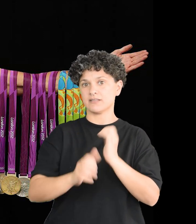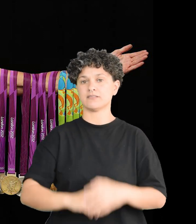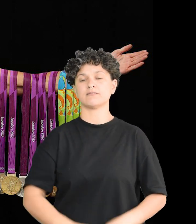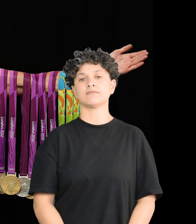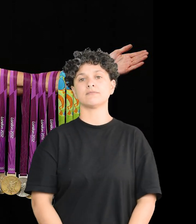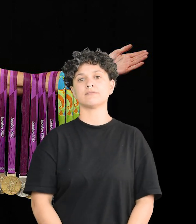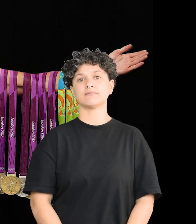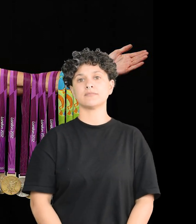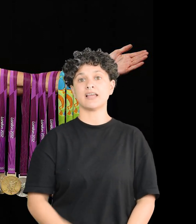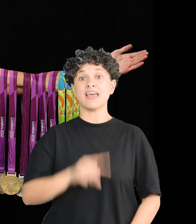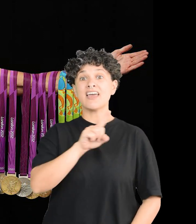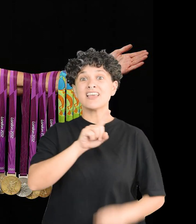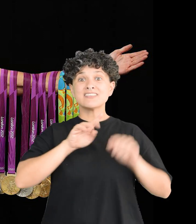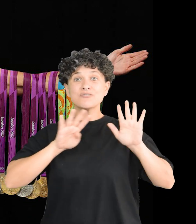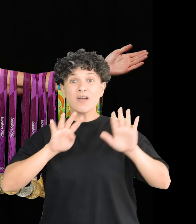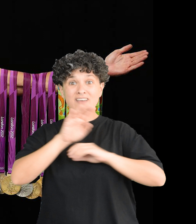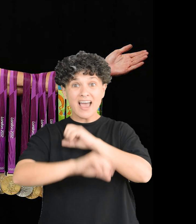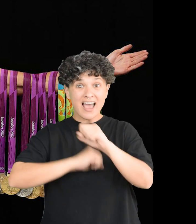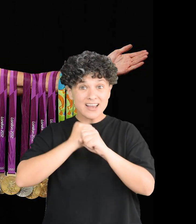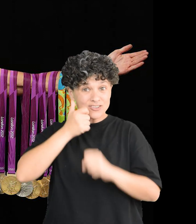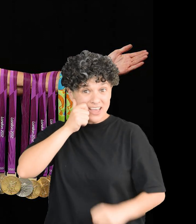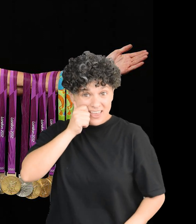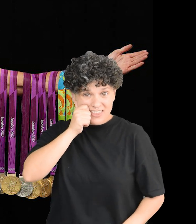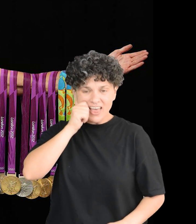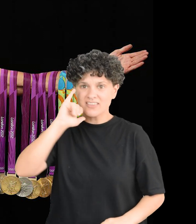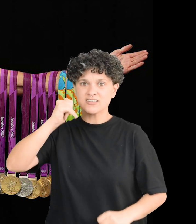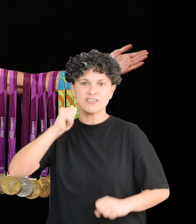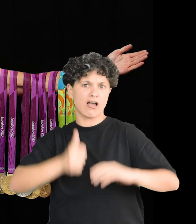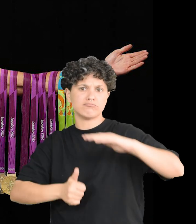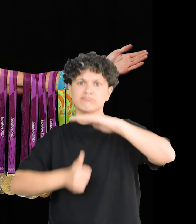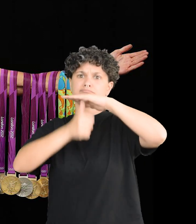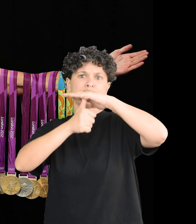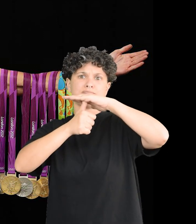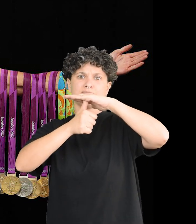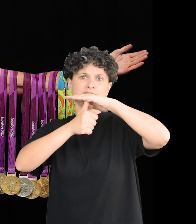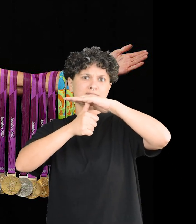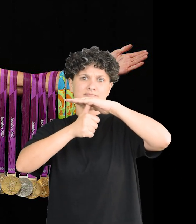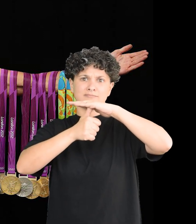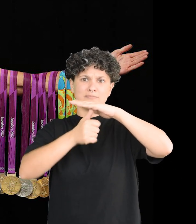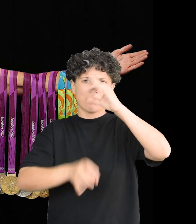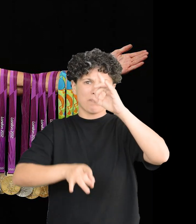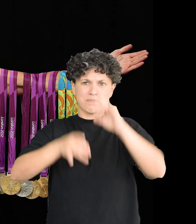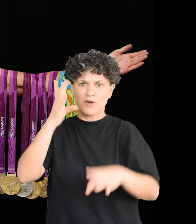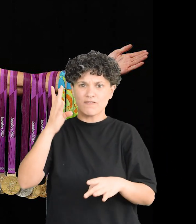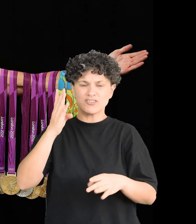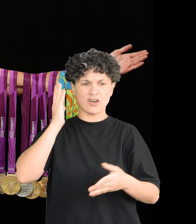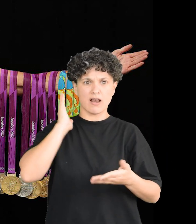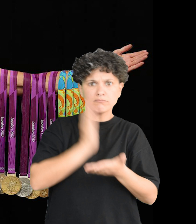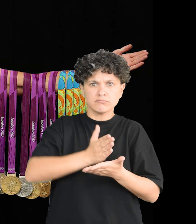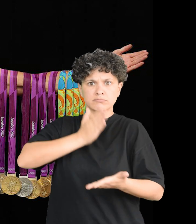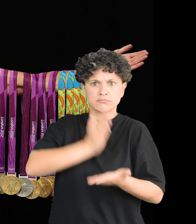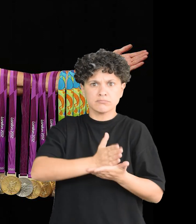energizantes con solo 19 años llegaba a la cúspide de su carrera tanta exigencia y éxito